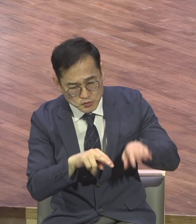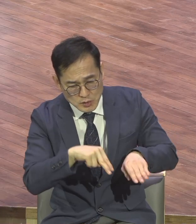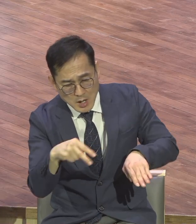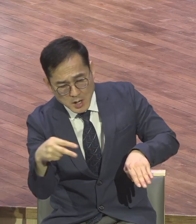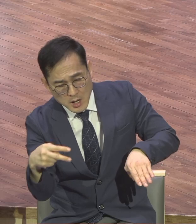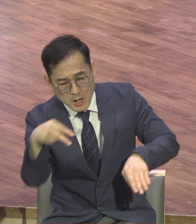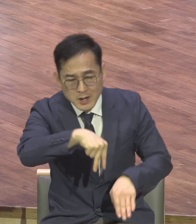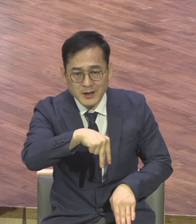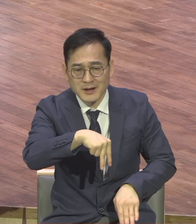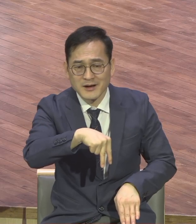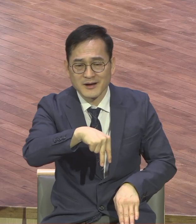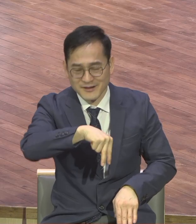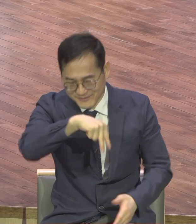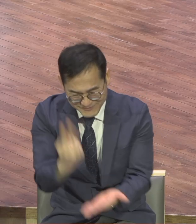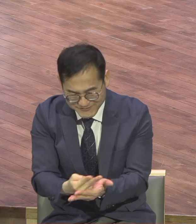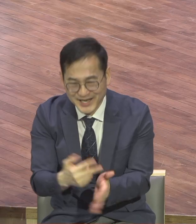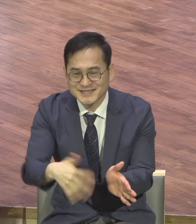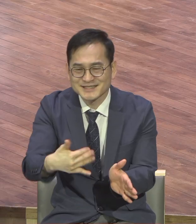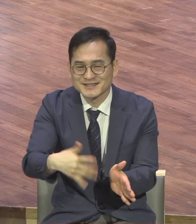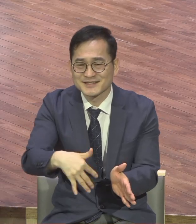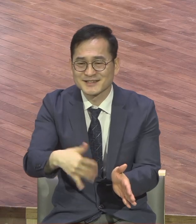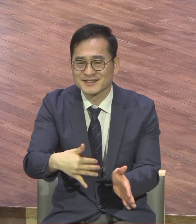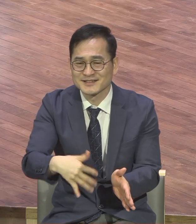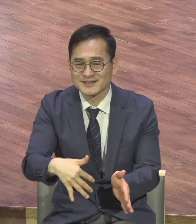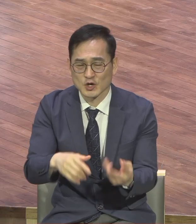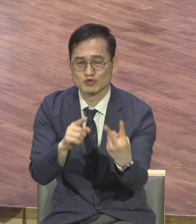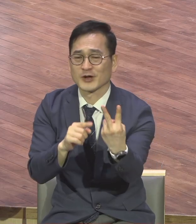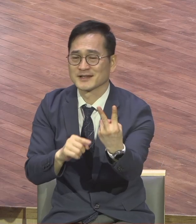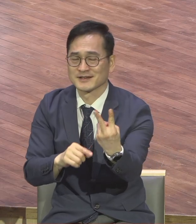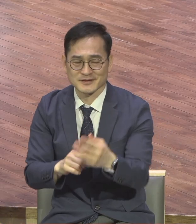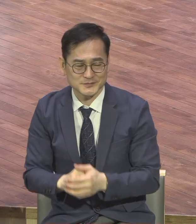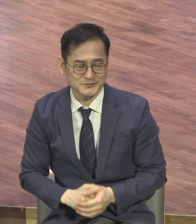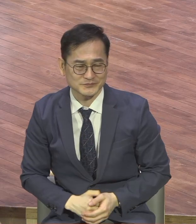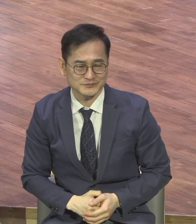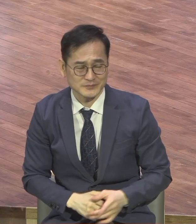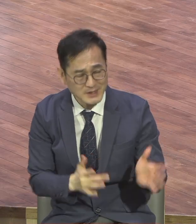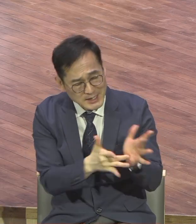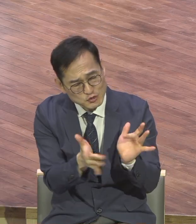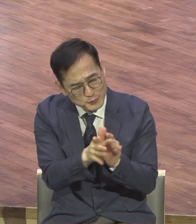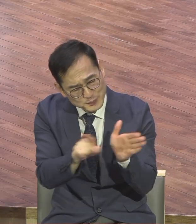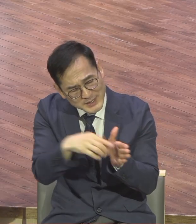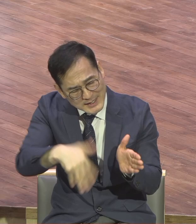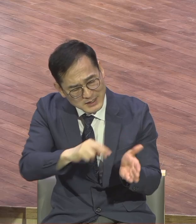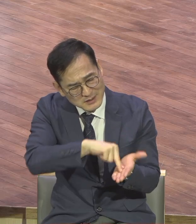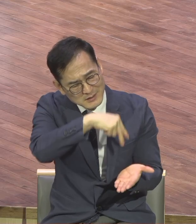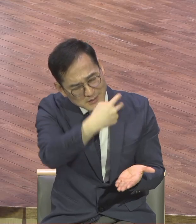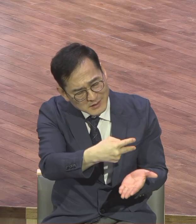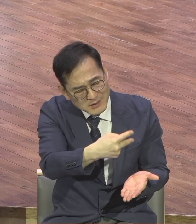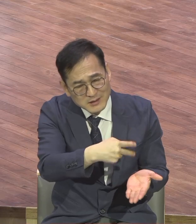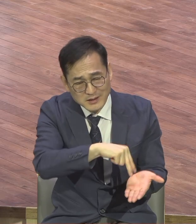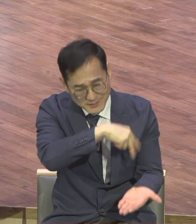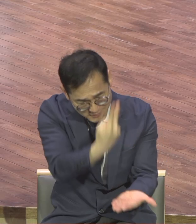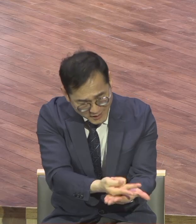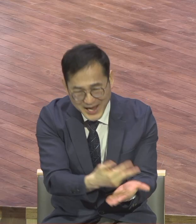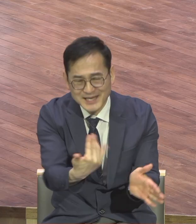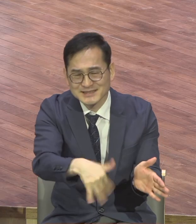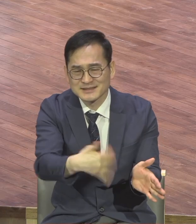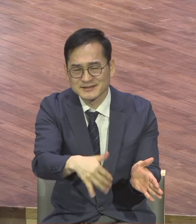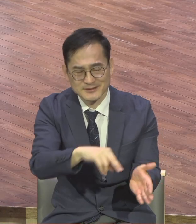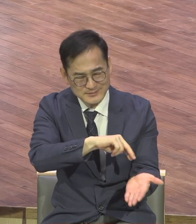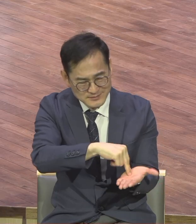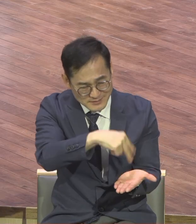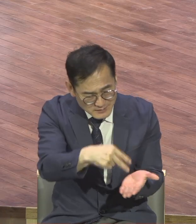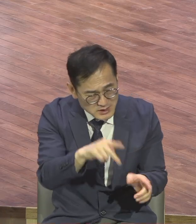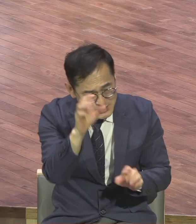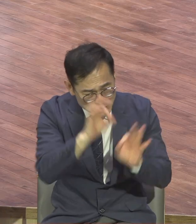백성들이 지금요 완악해가지고 하나 예수 그리스도를 믿지 않고 있지만은 그것으로 인해서 완전히 멸망한 것은